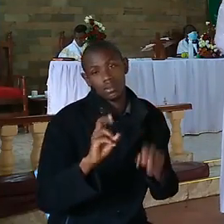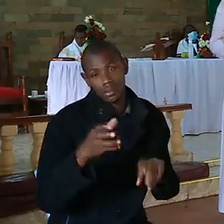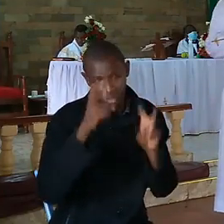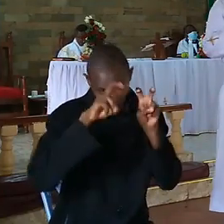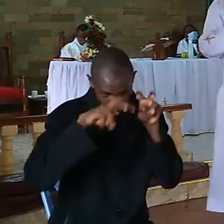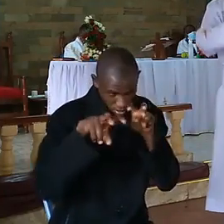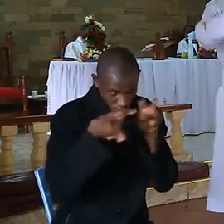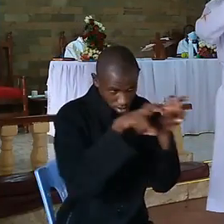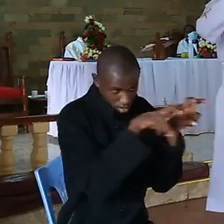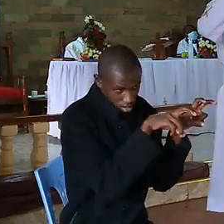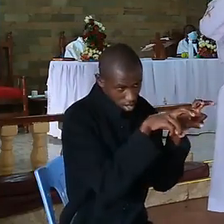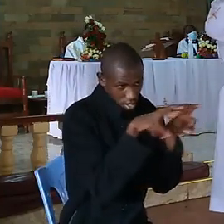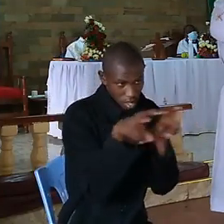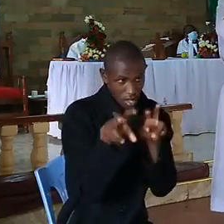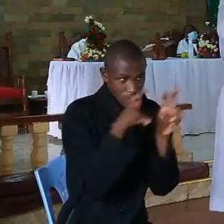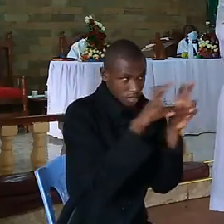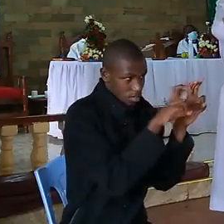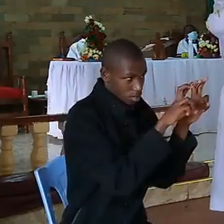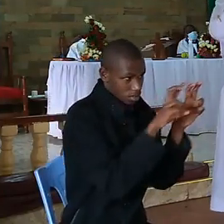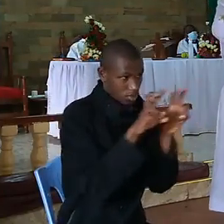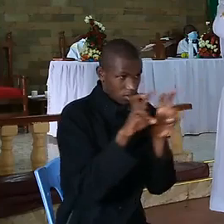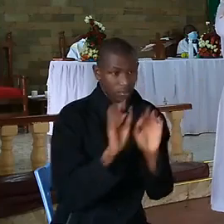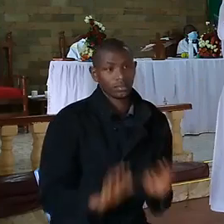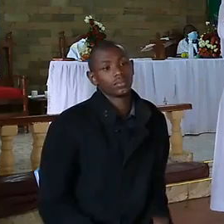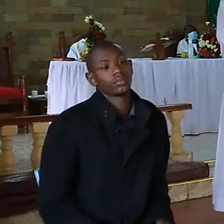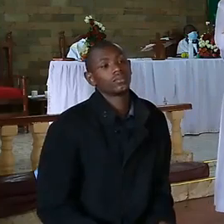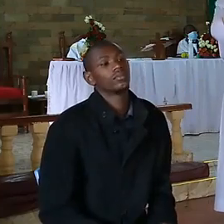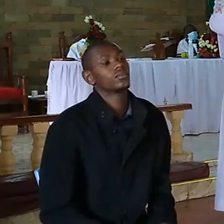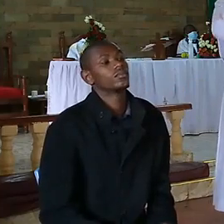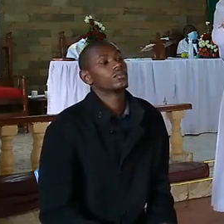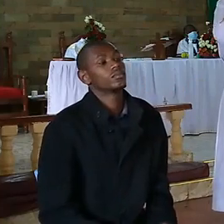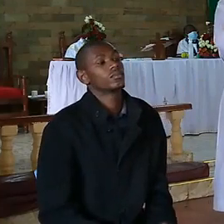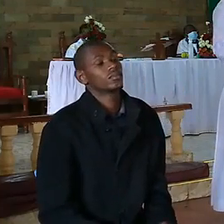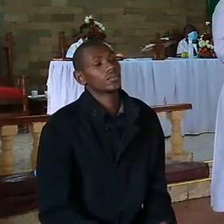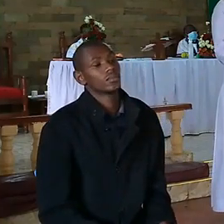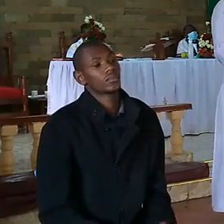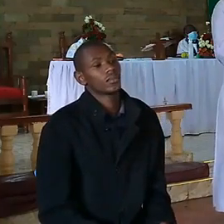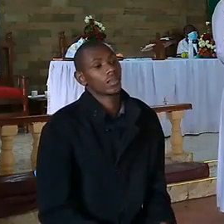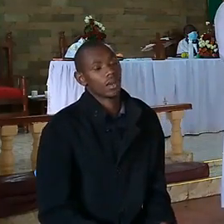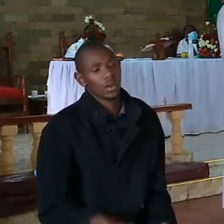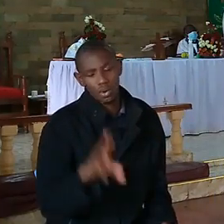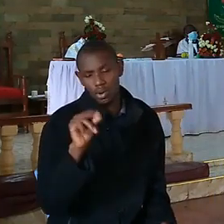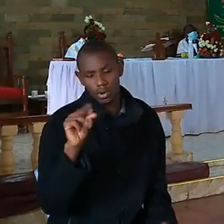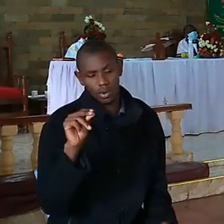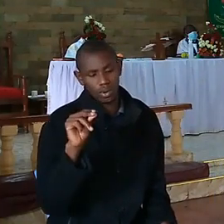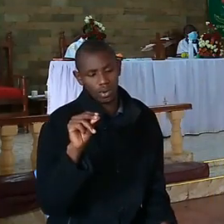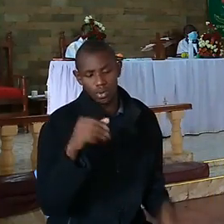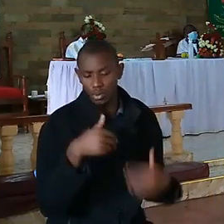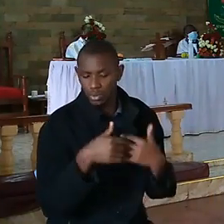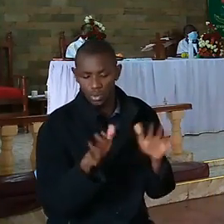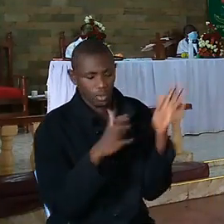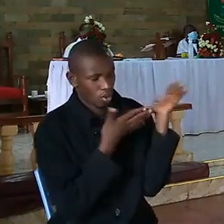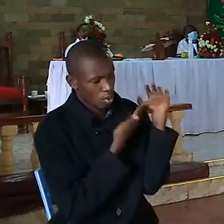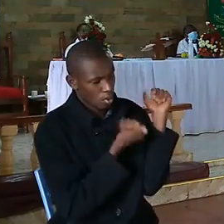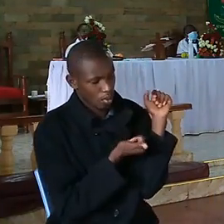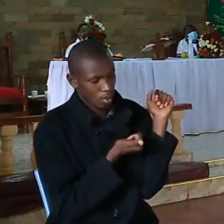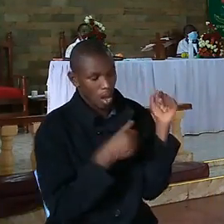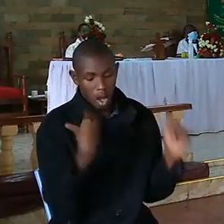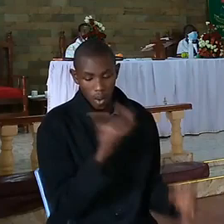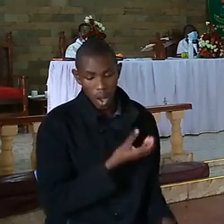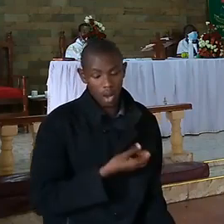gukuona na ritingiaga gugukinyira o hau uri koguo ndukorwo ni hinya na ndugate kioneki ngai